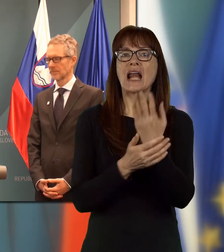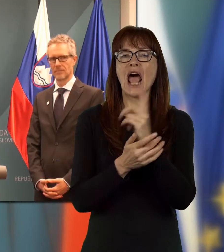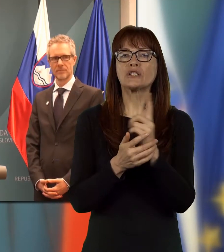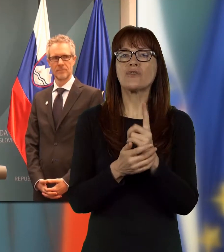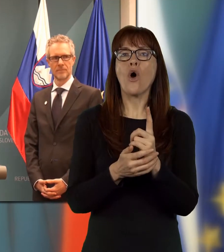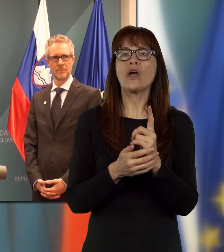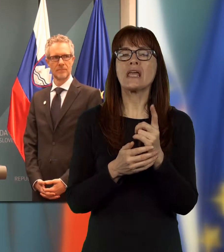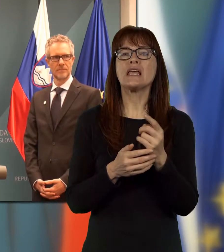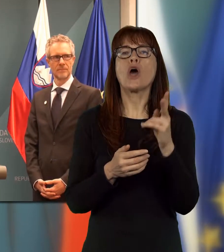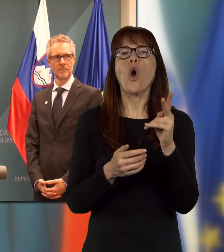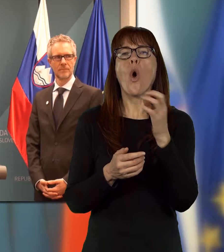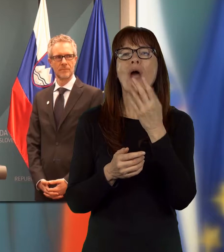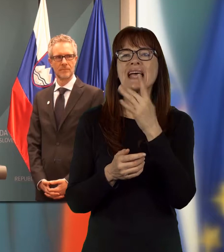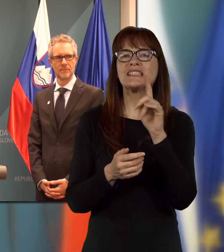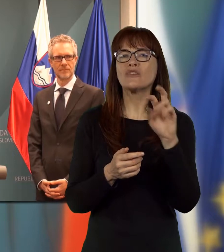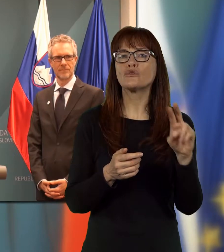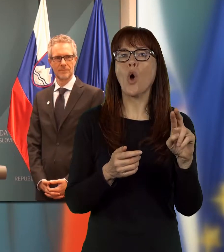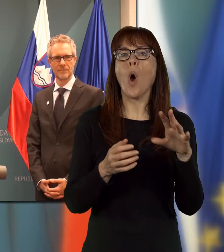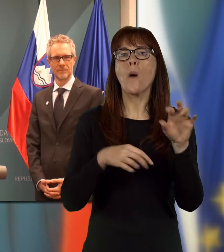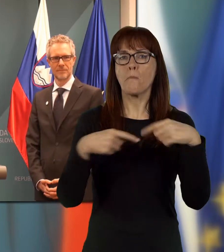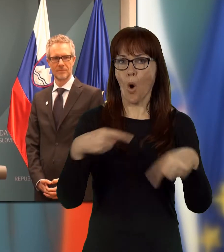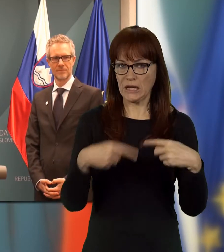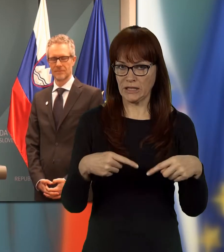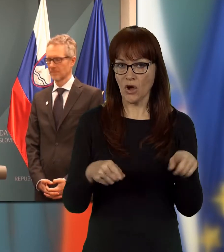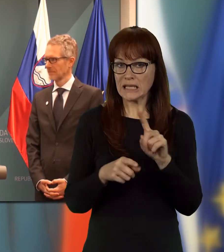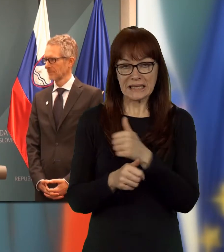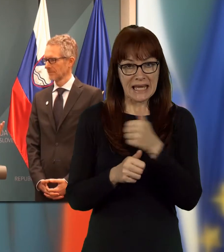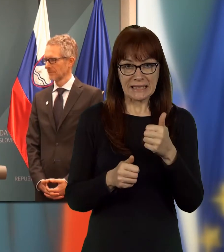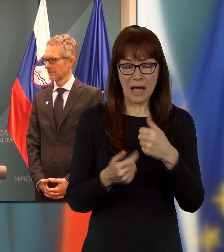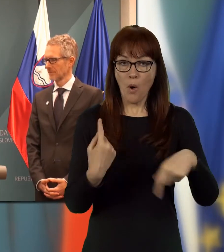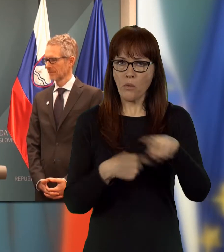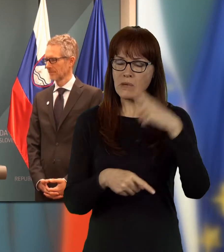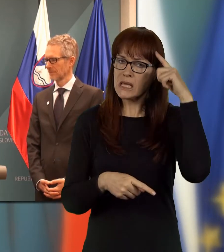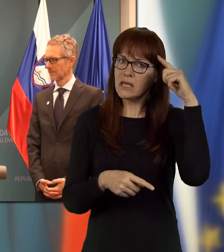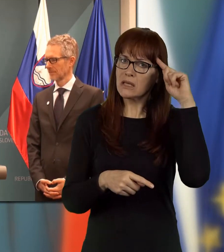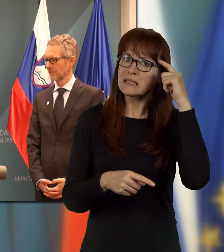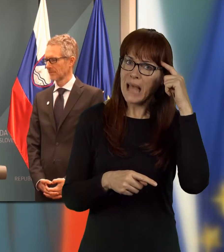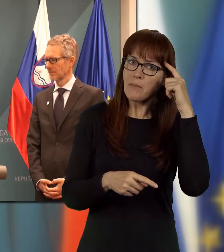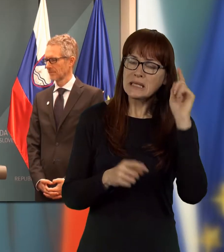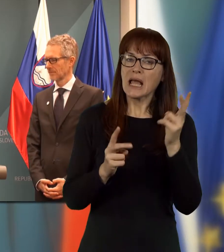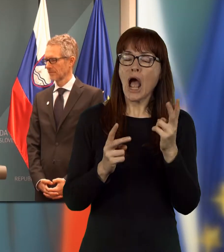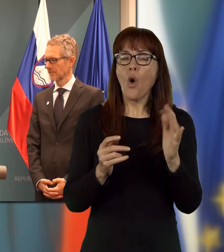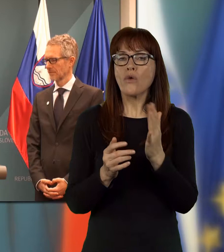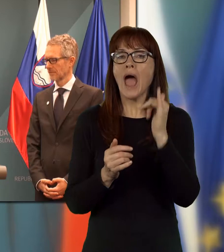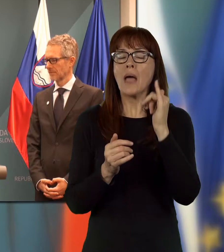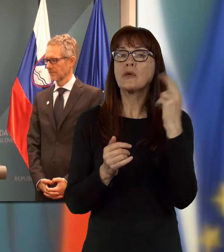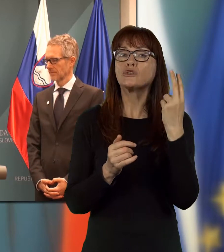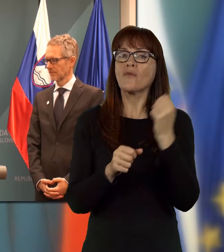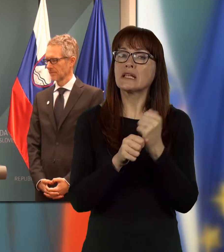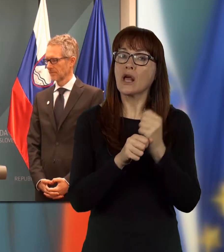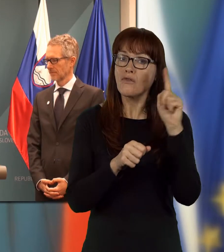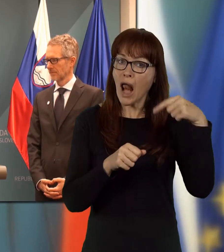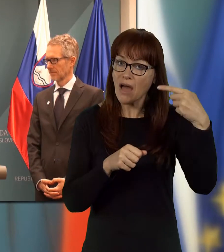politiko. In potem ne samo, da smo si pač mi zamislili, kako naj bi Slovenija delovala v